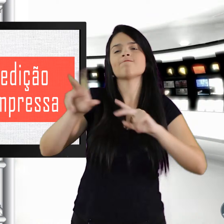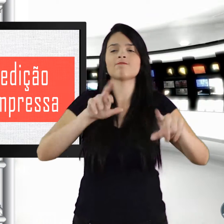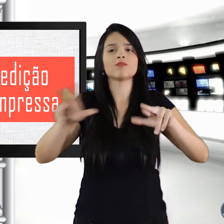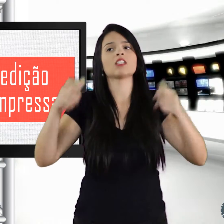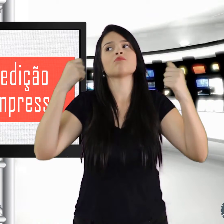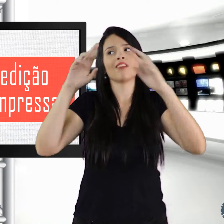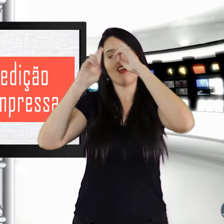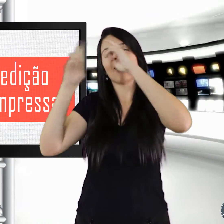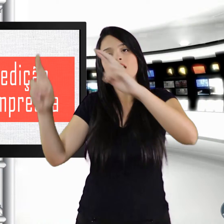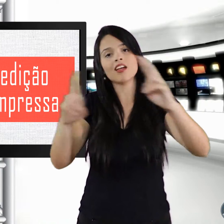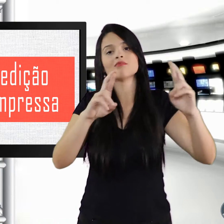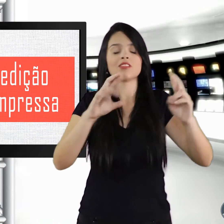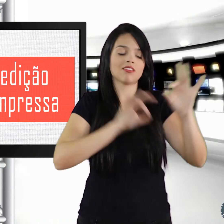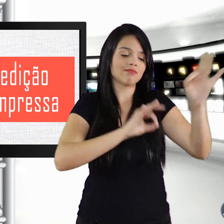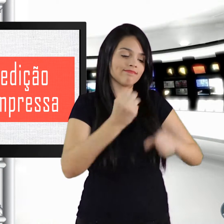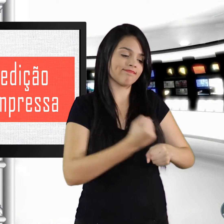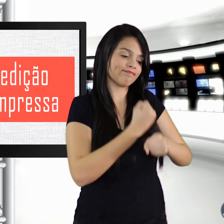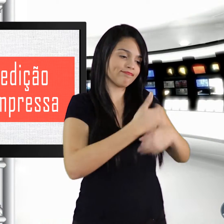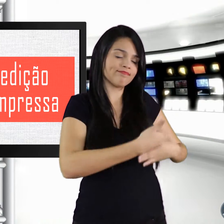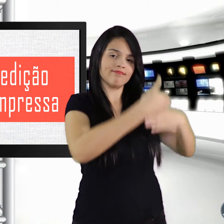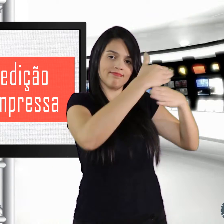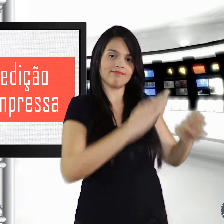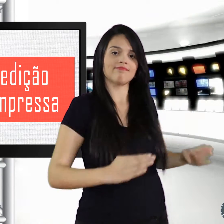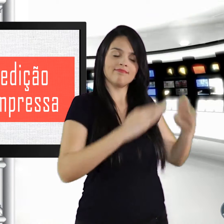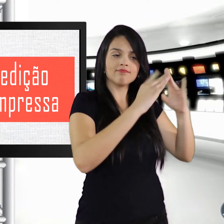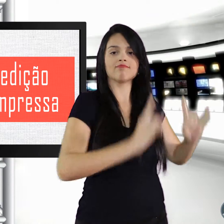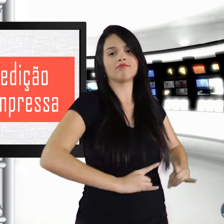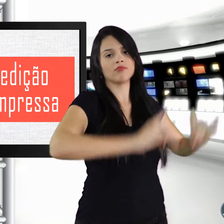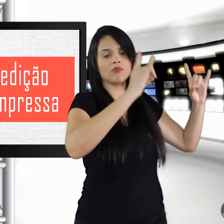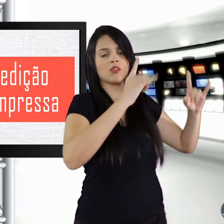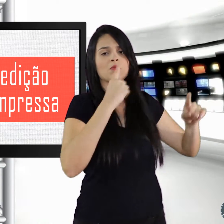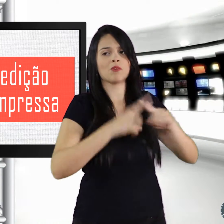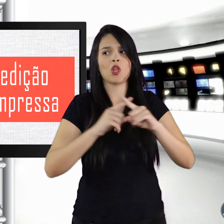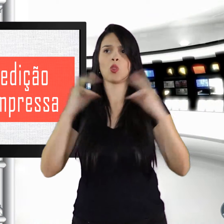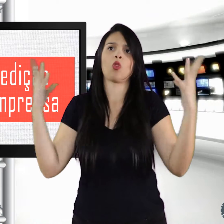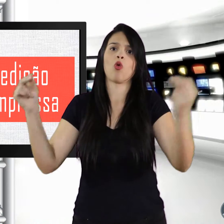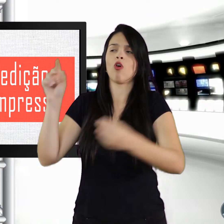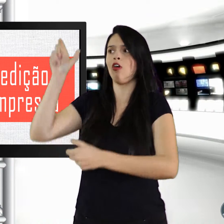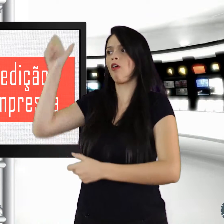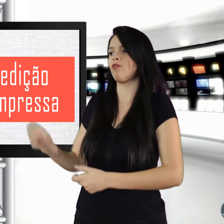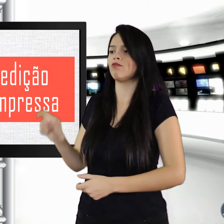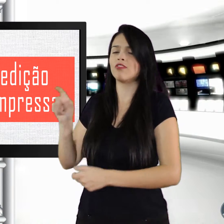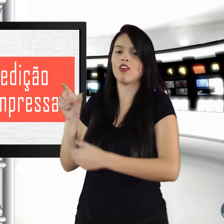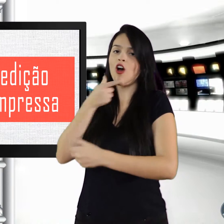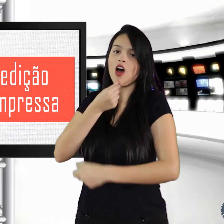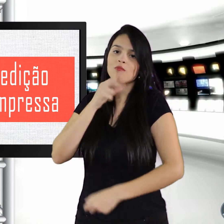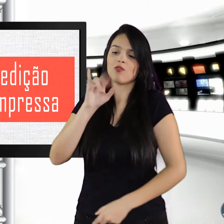edificações. Afinal, nem todos são imagem e semelhança do homem vitruviano, desenho de